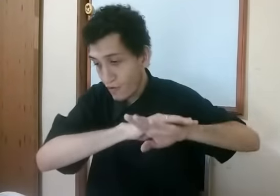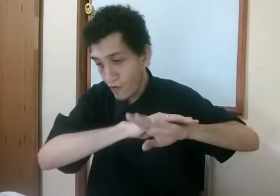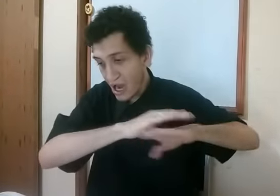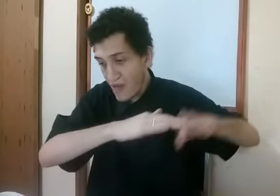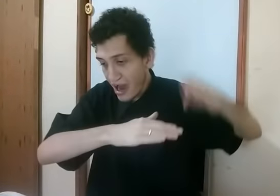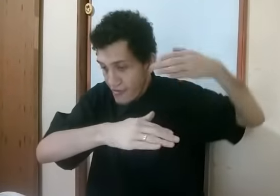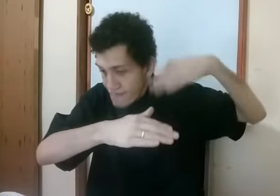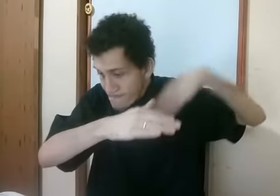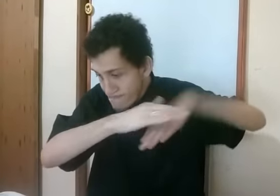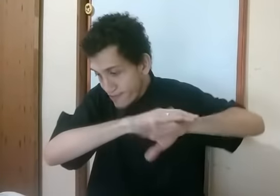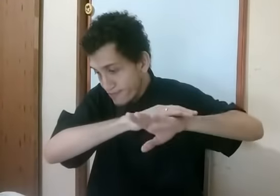Guardar.